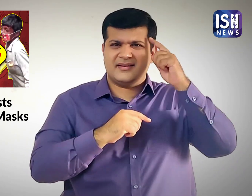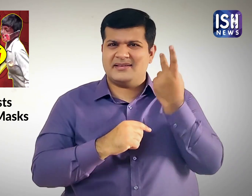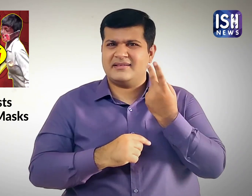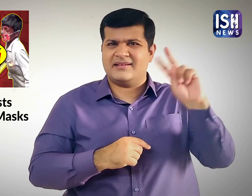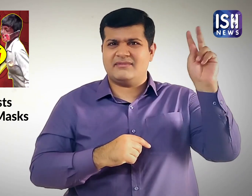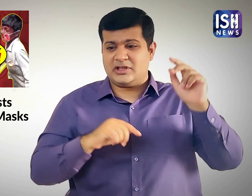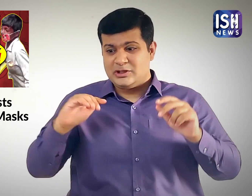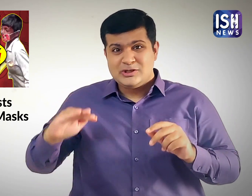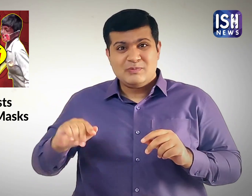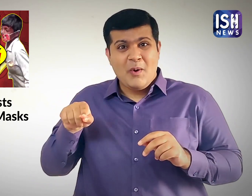रहे थे